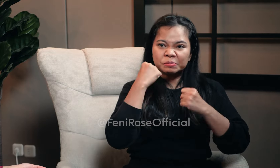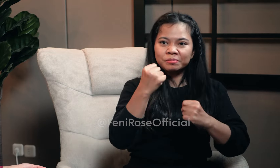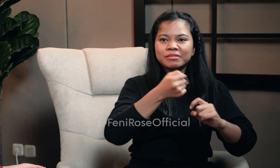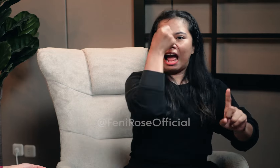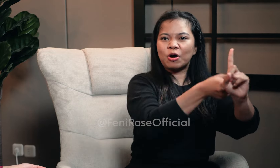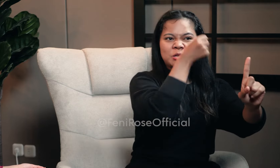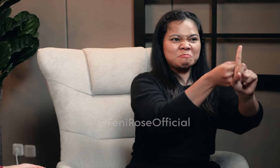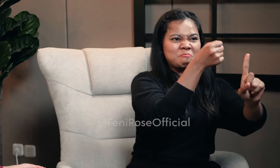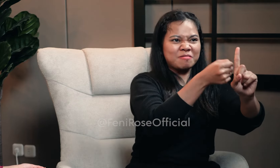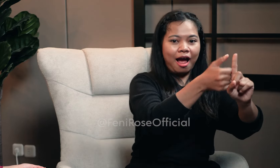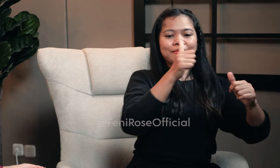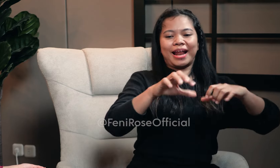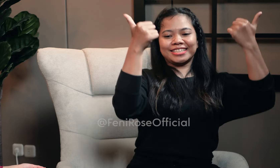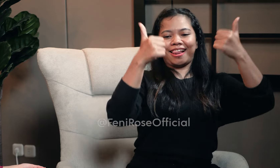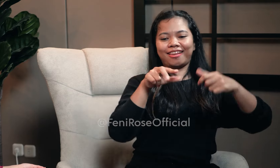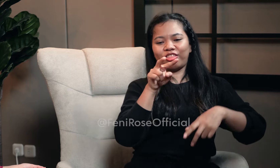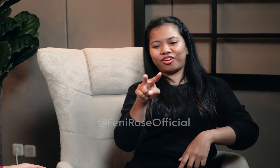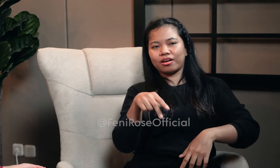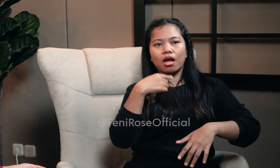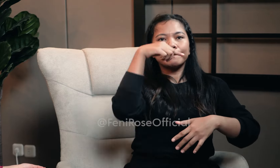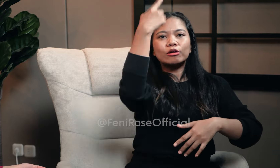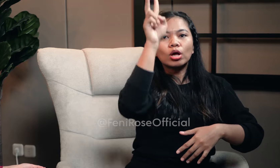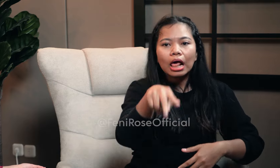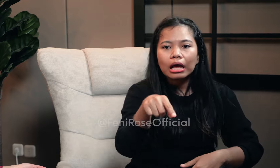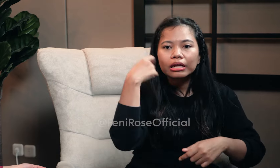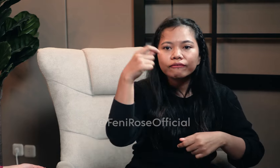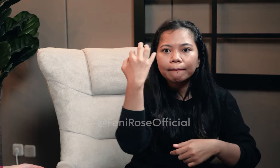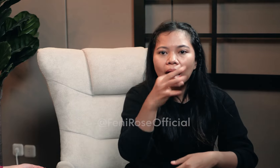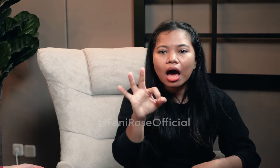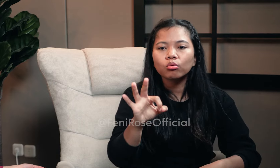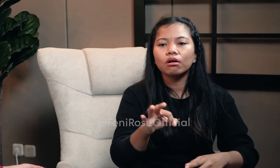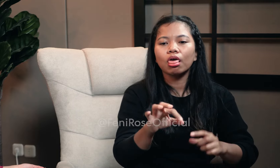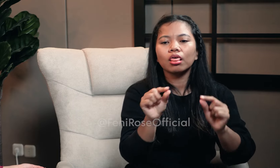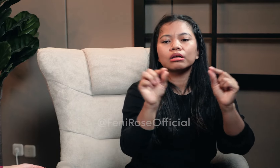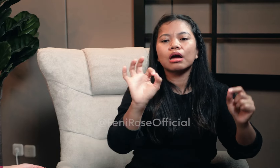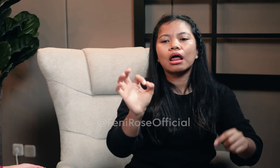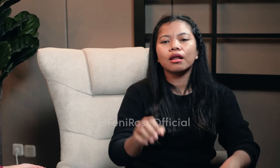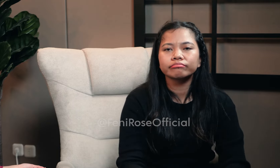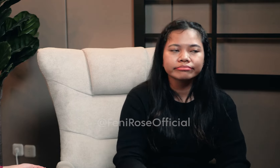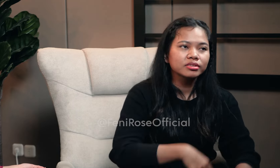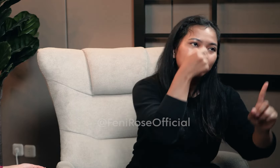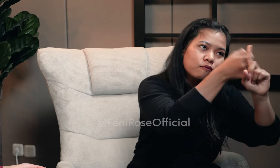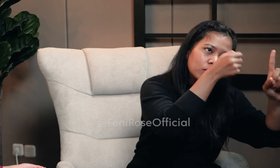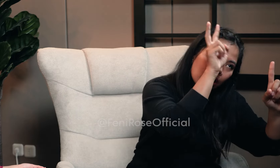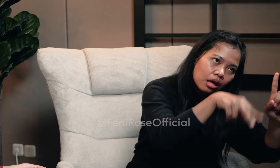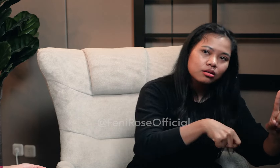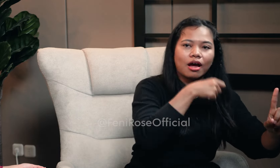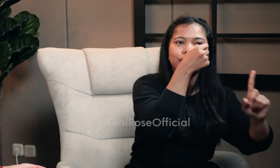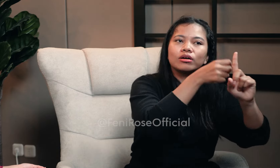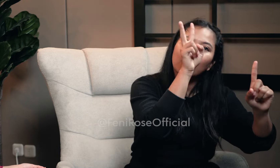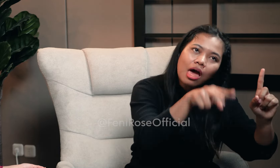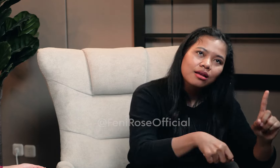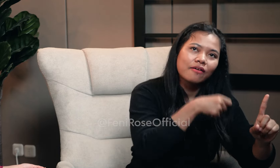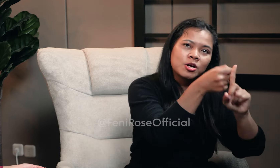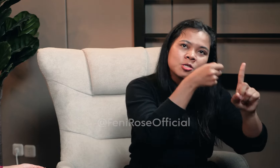jarang selalu advokasi dulu kalau advokasi berhasil baru kita nonton tapi kalau enggak ada teks Ya udahlah enggak usah nonton tapi kita